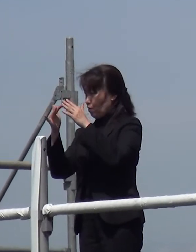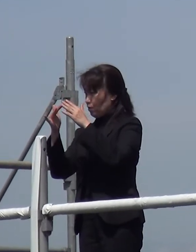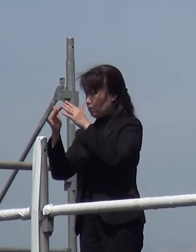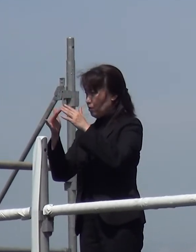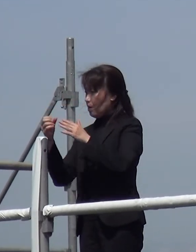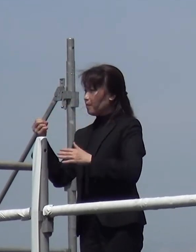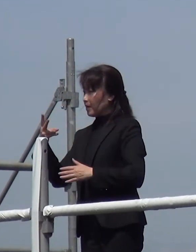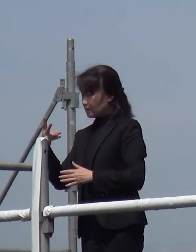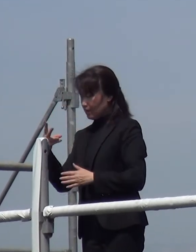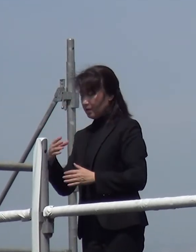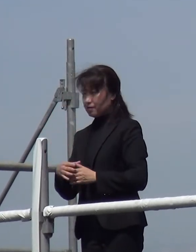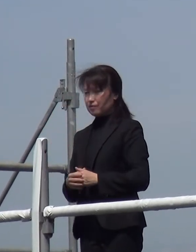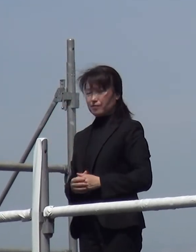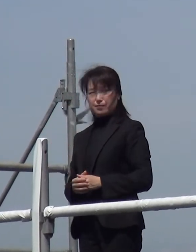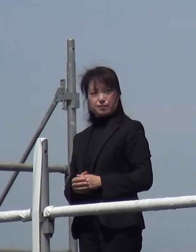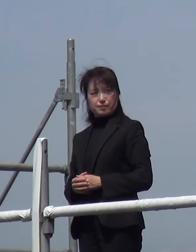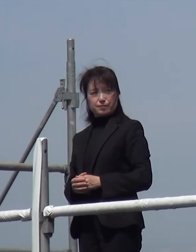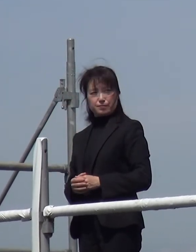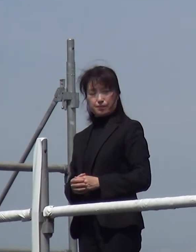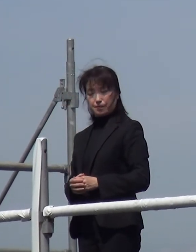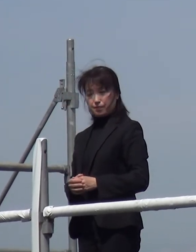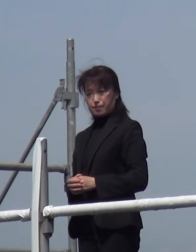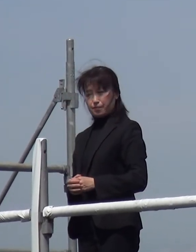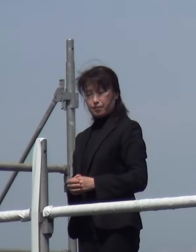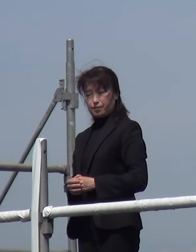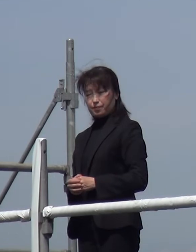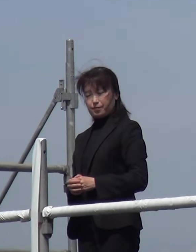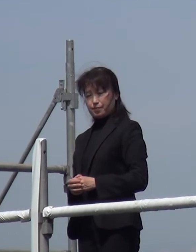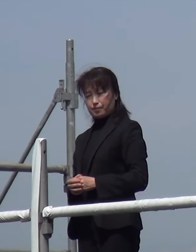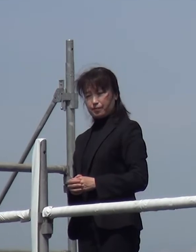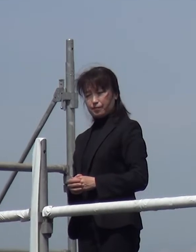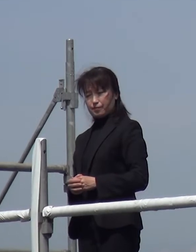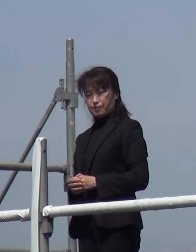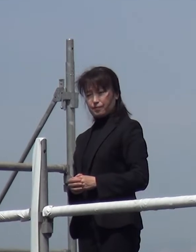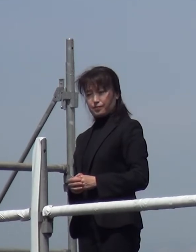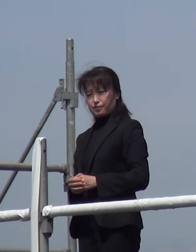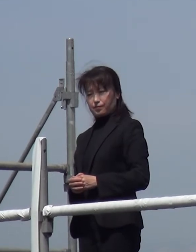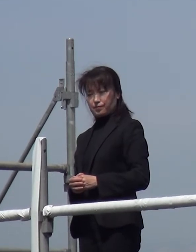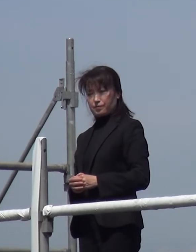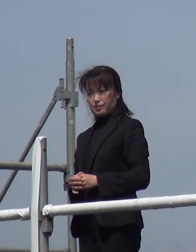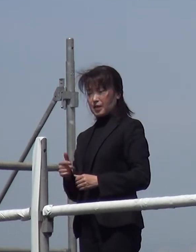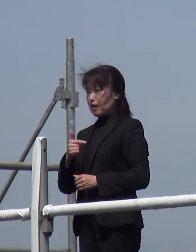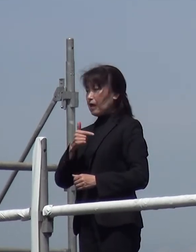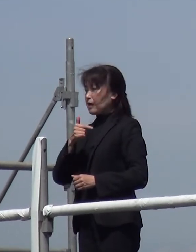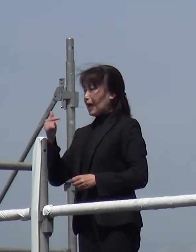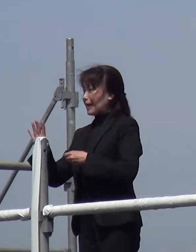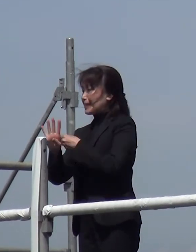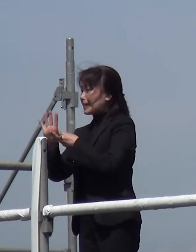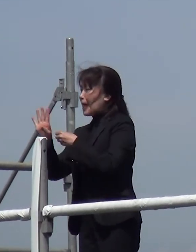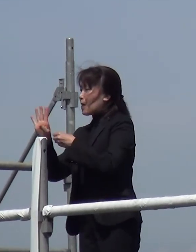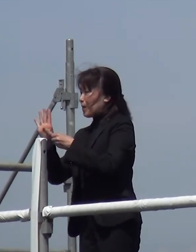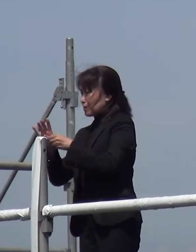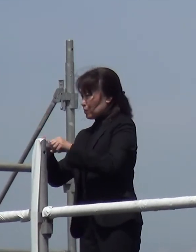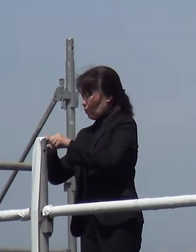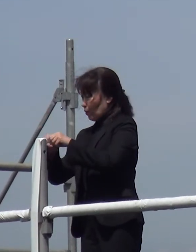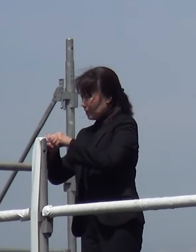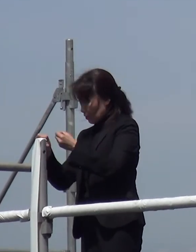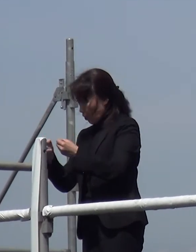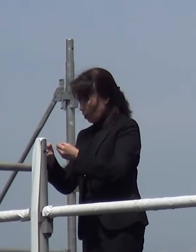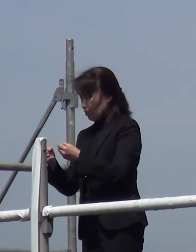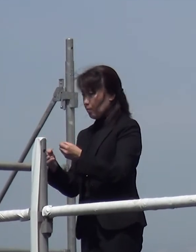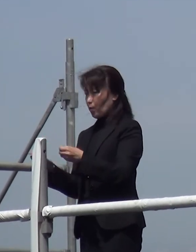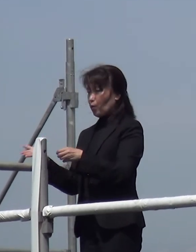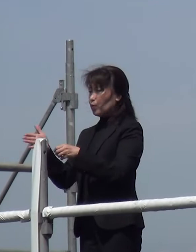またそれは大きい大原発の事故もそれに含ま